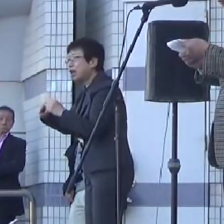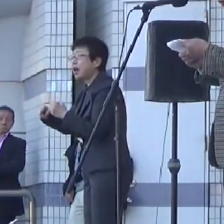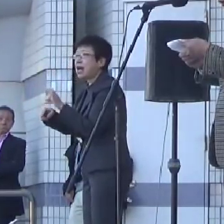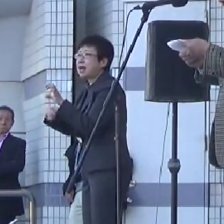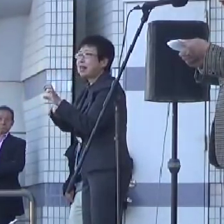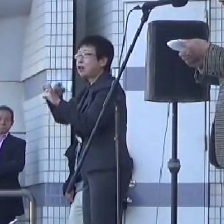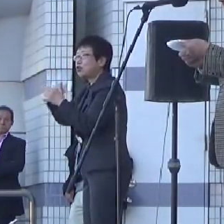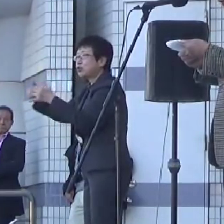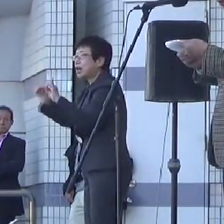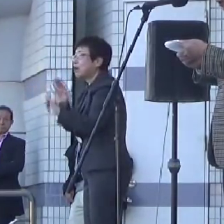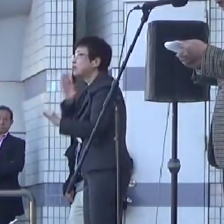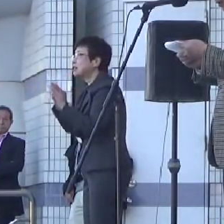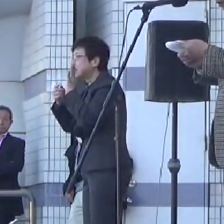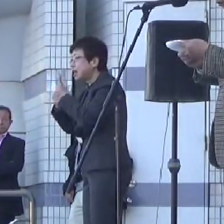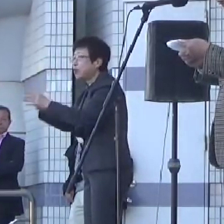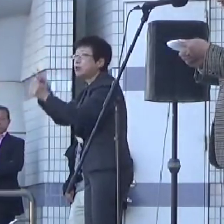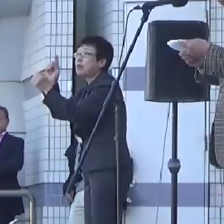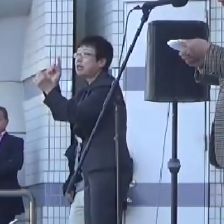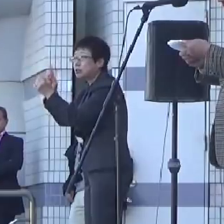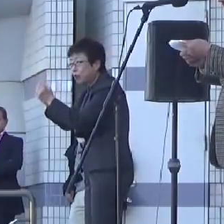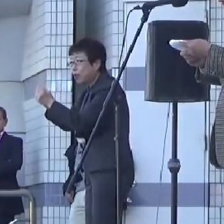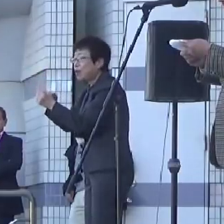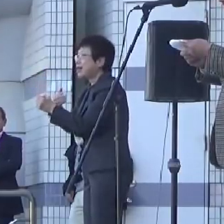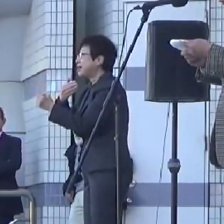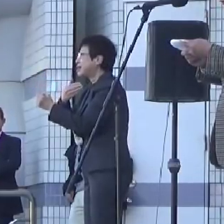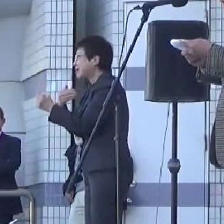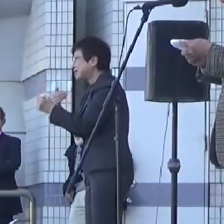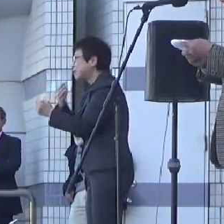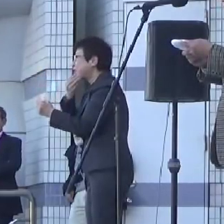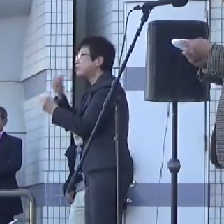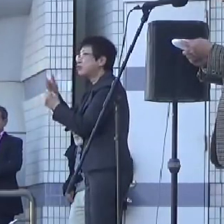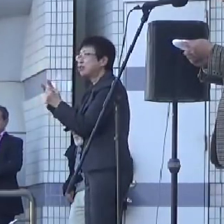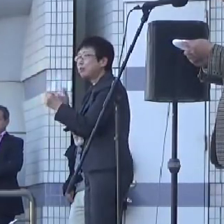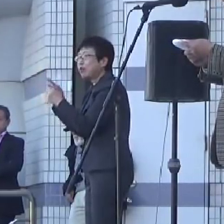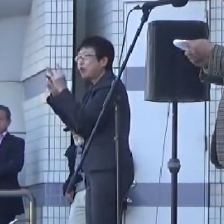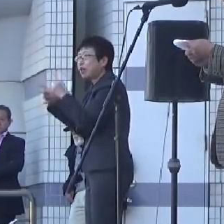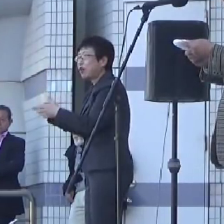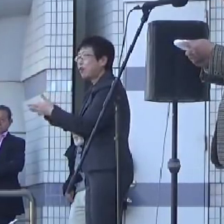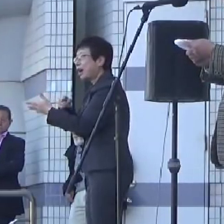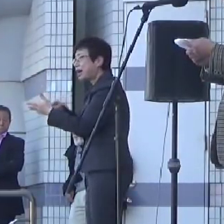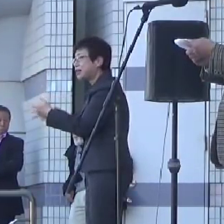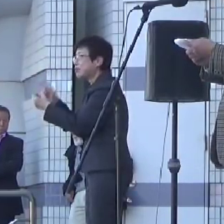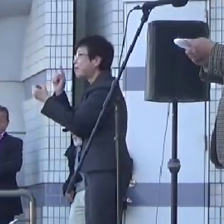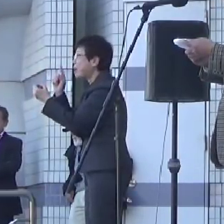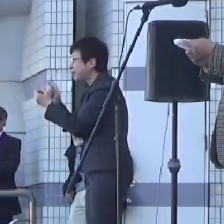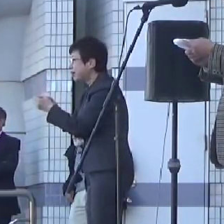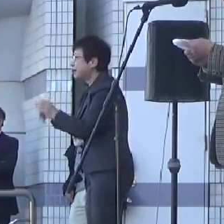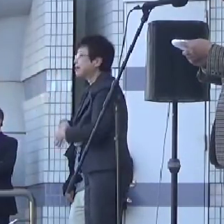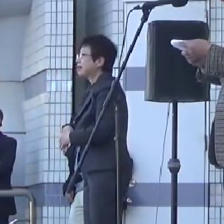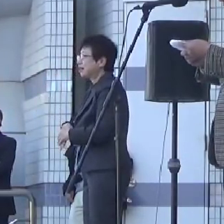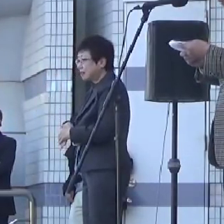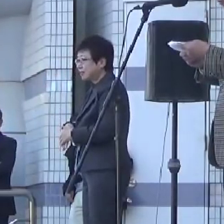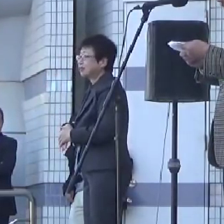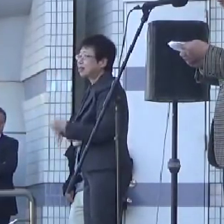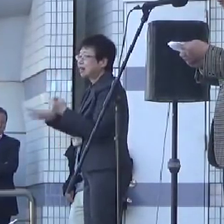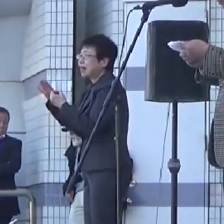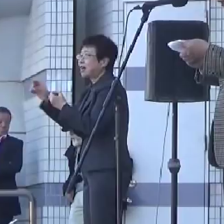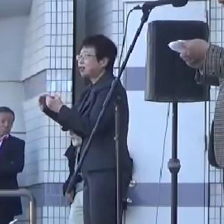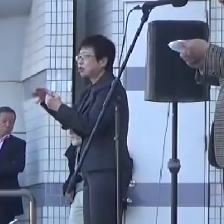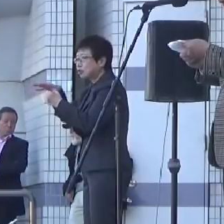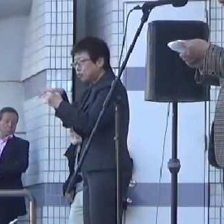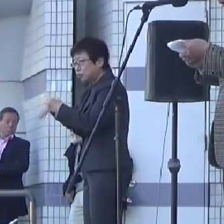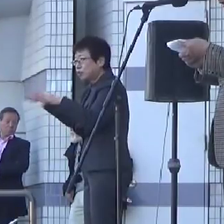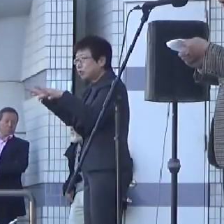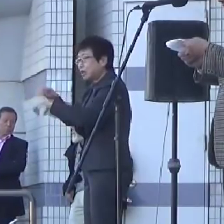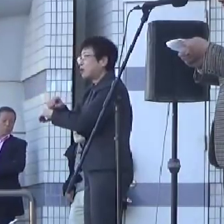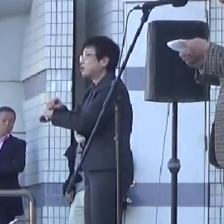ましょう。私たちは国政の場で福島の課題の解決に向けて、脱原発社会の現実に向